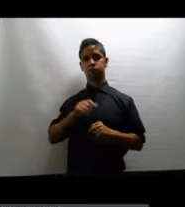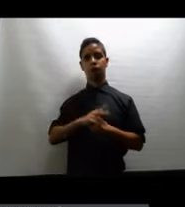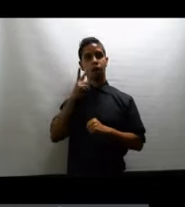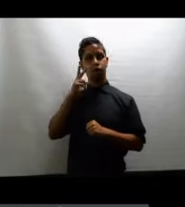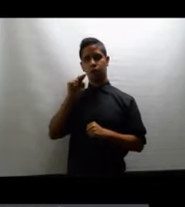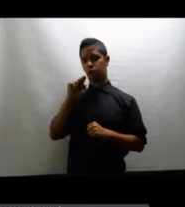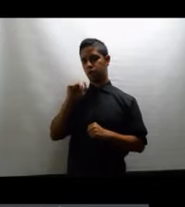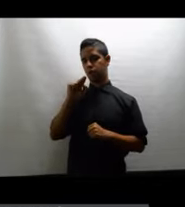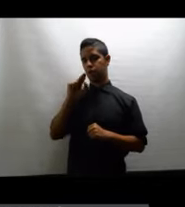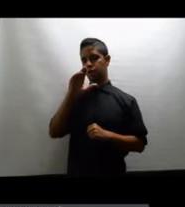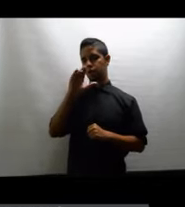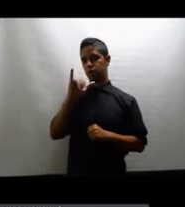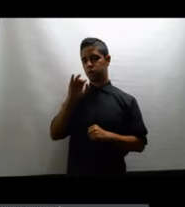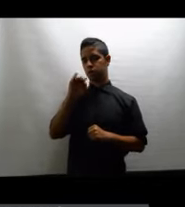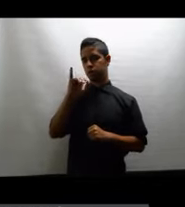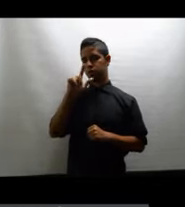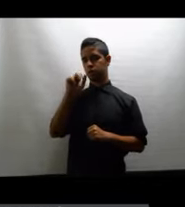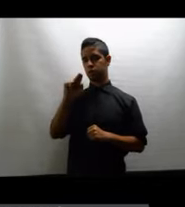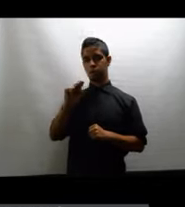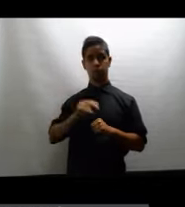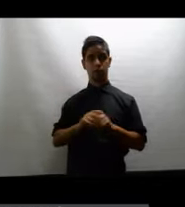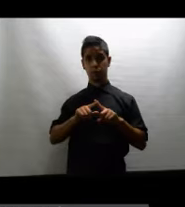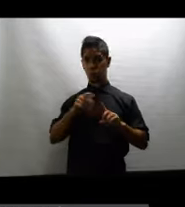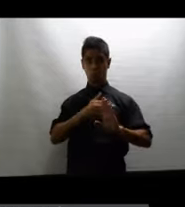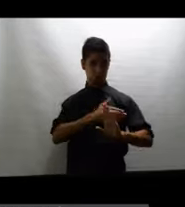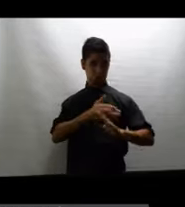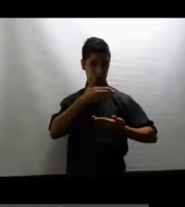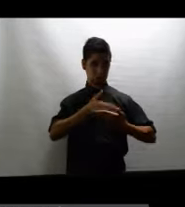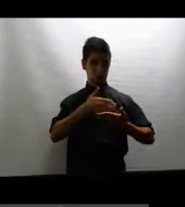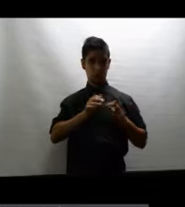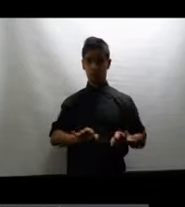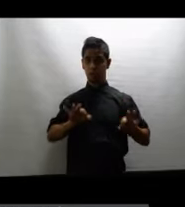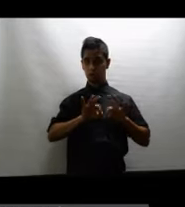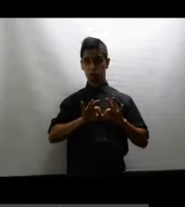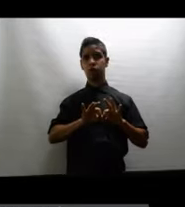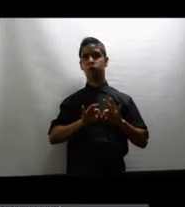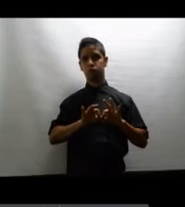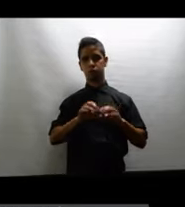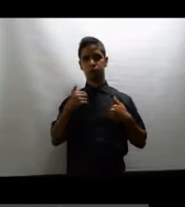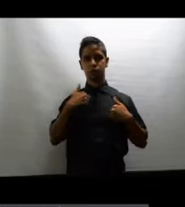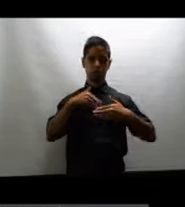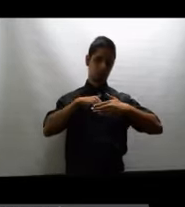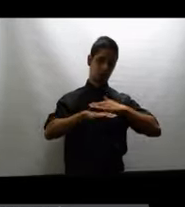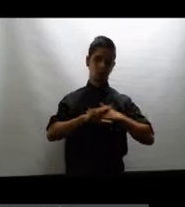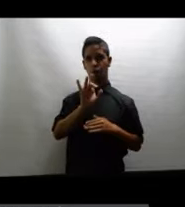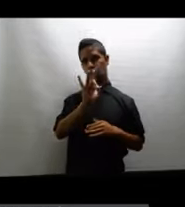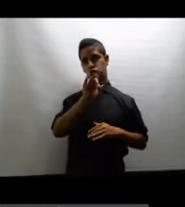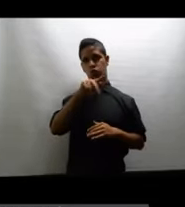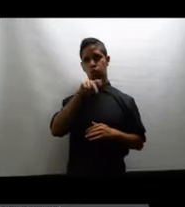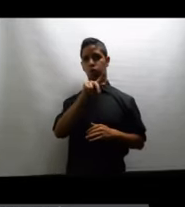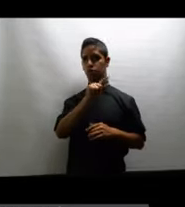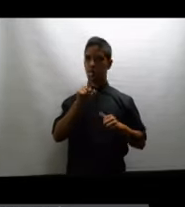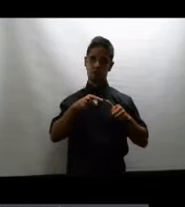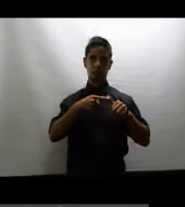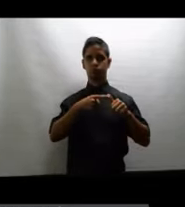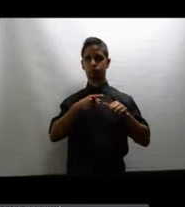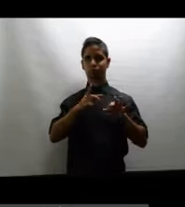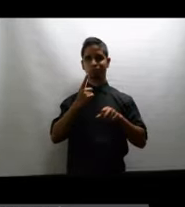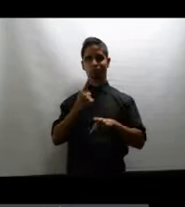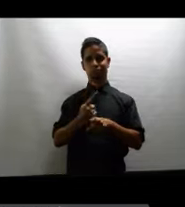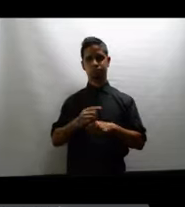Para que no se... Pero para llegar a la bóveda tienen que pasar por las puertas del Ocho Puertas. Exacto, primero. Así